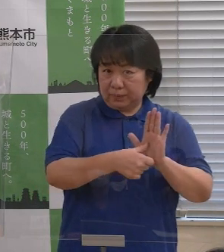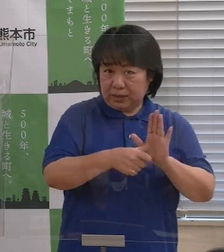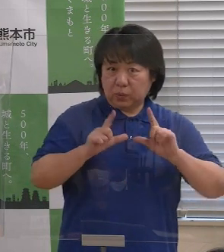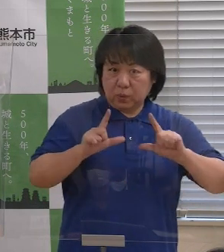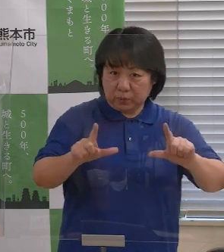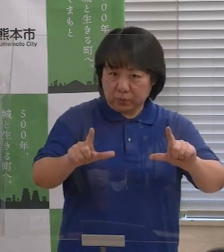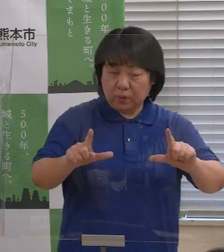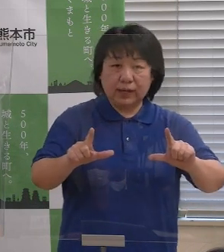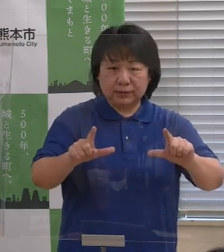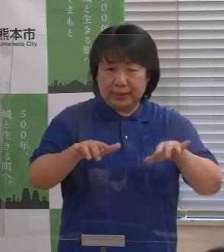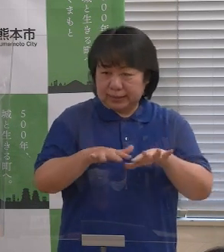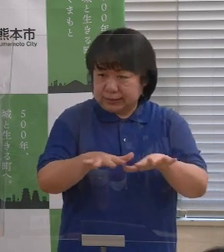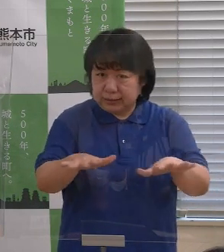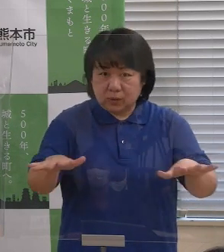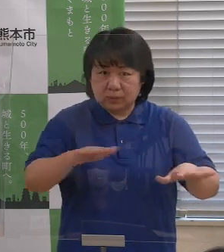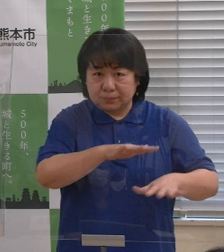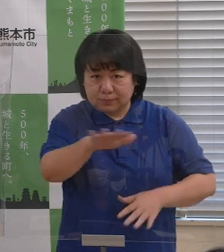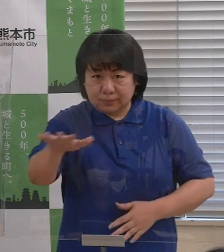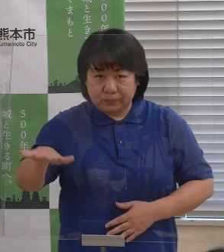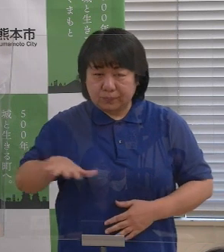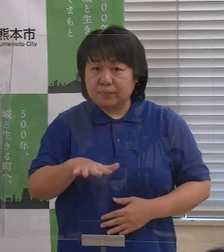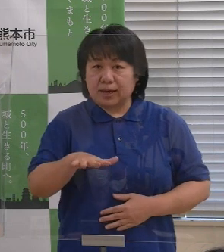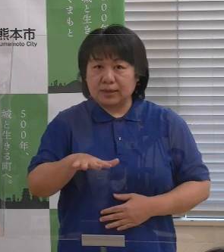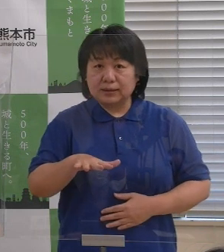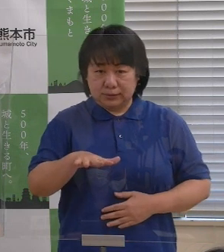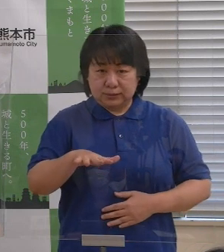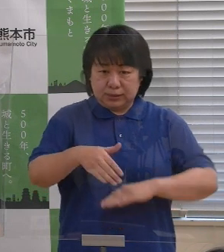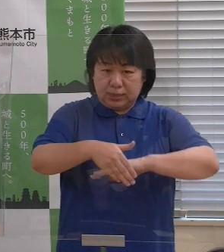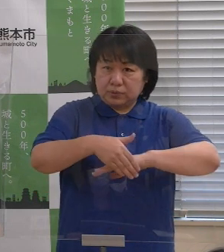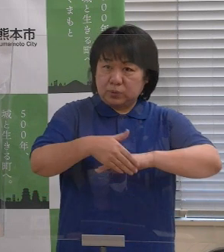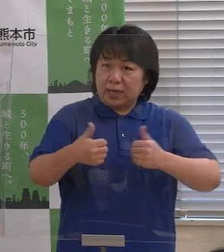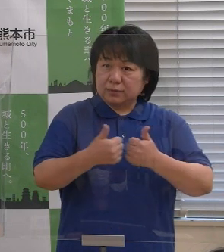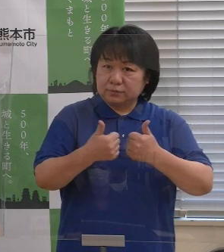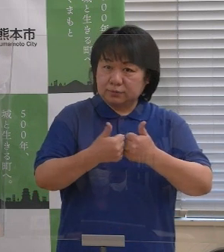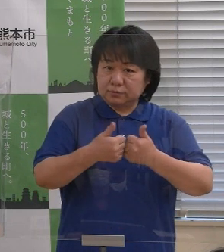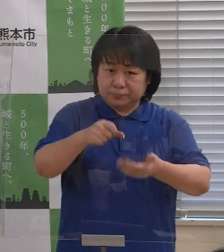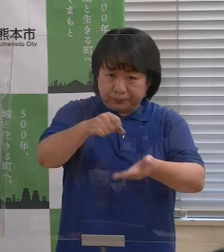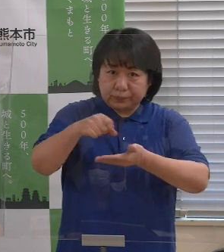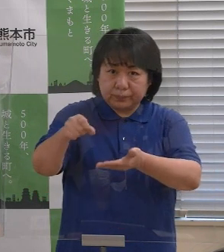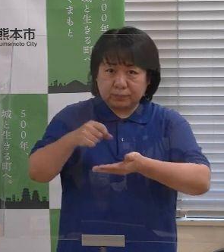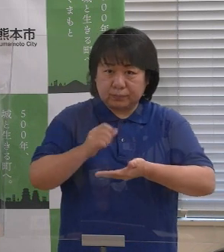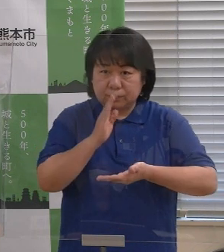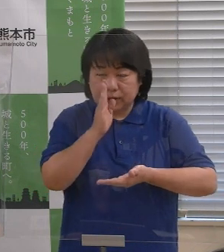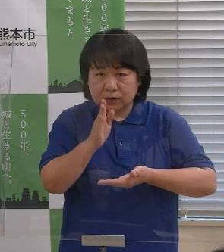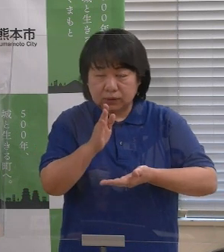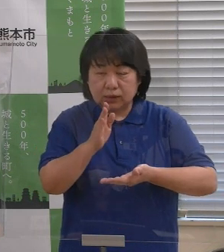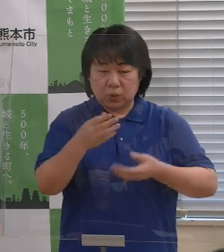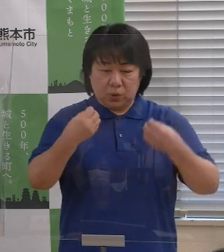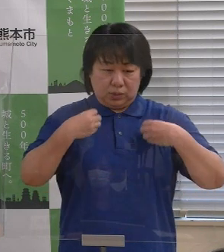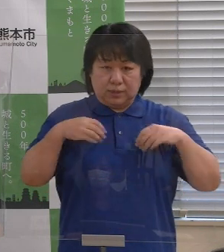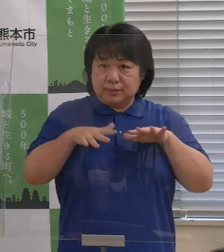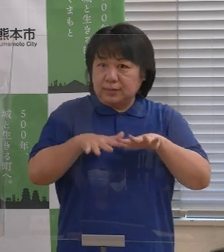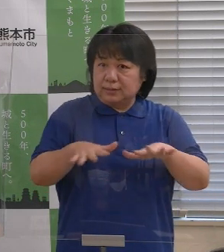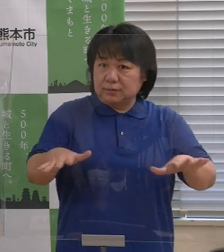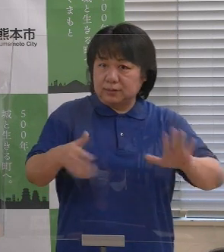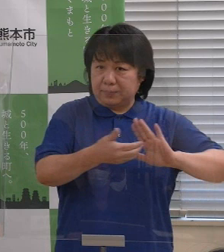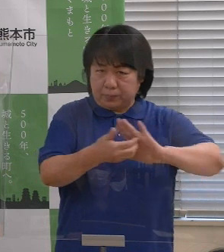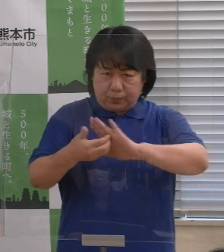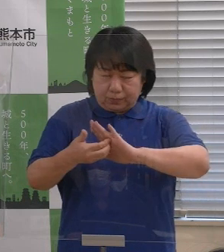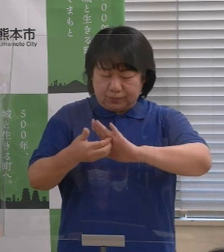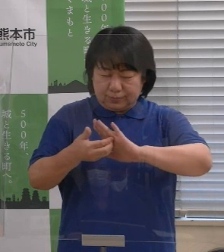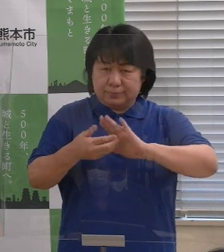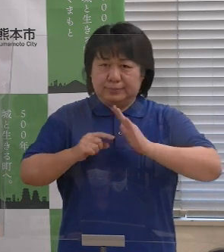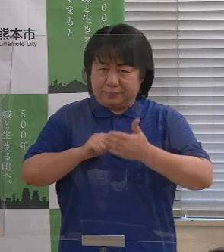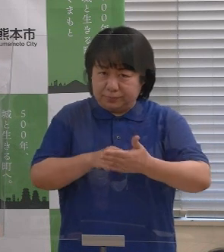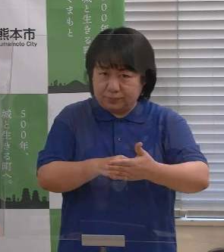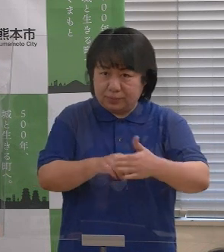行い、広く市民の皆様に窓口への相談をお願いするなど、感染拡大防止に努めてきた